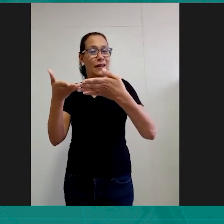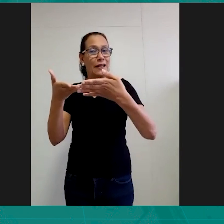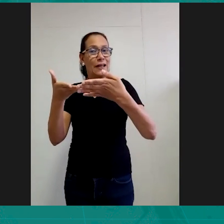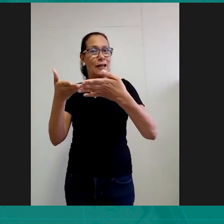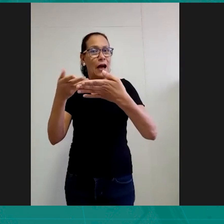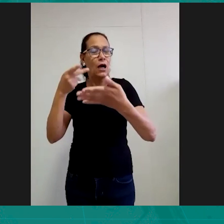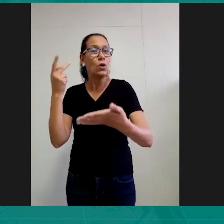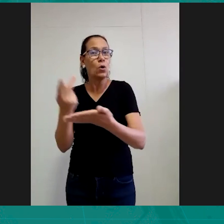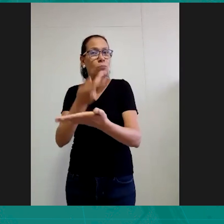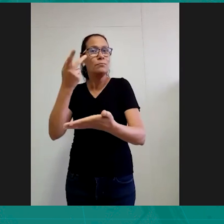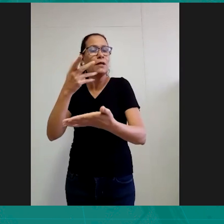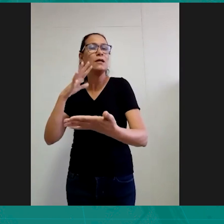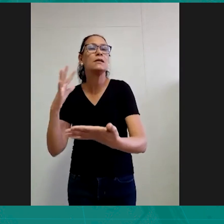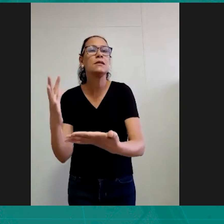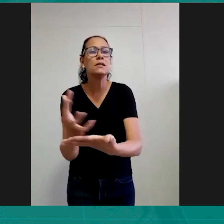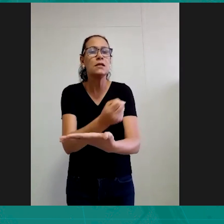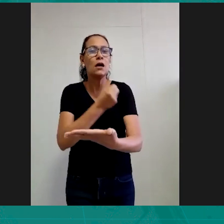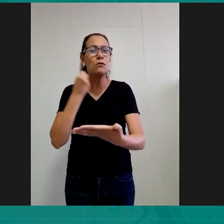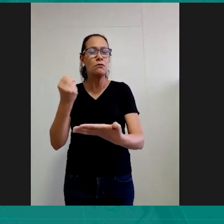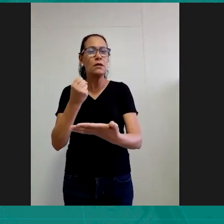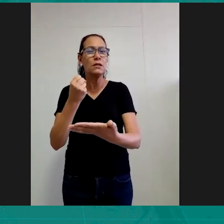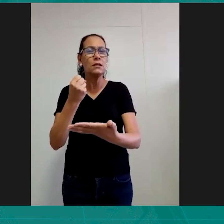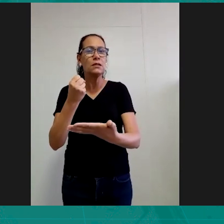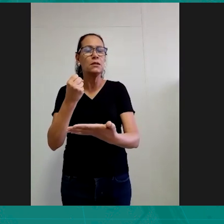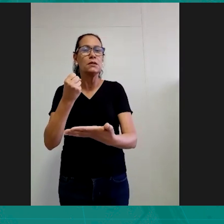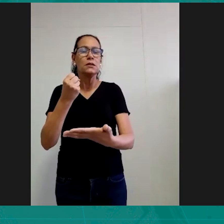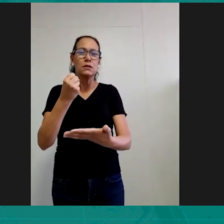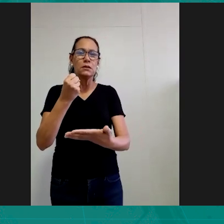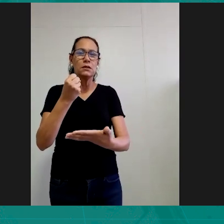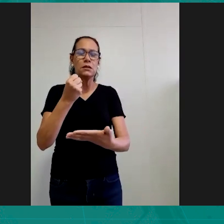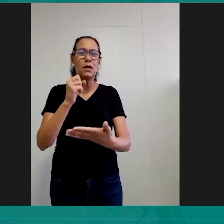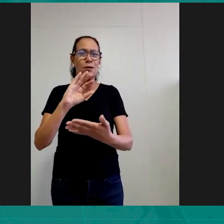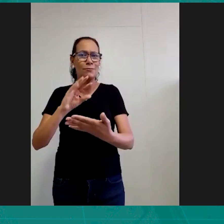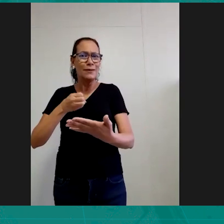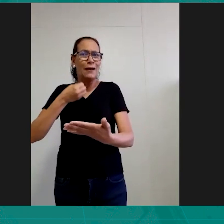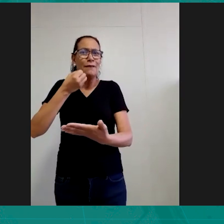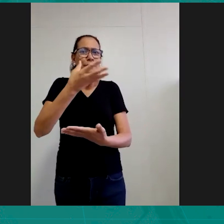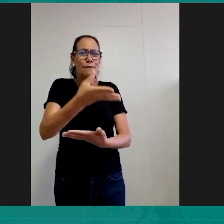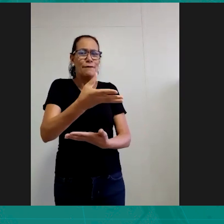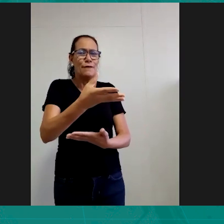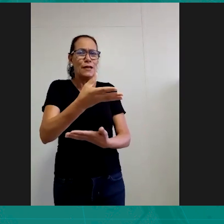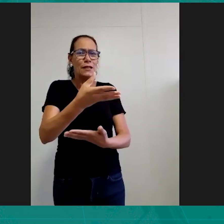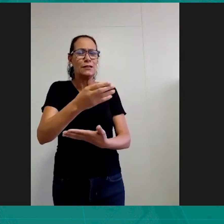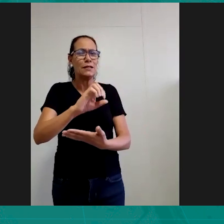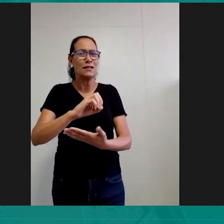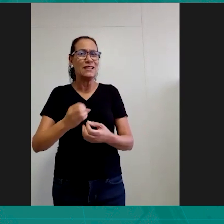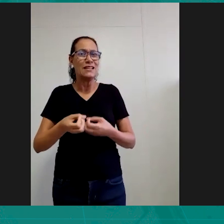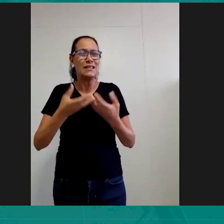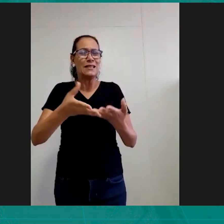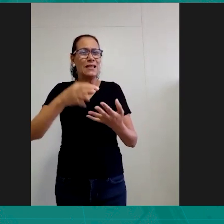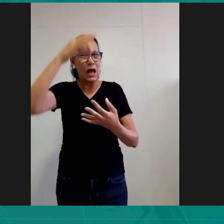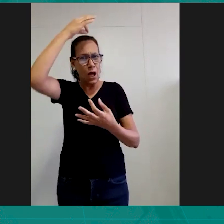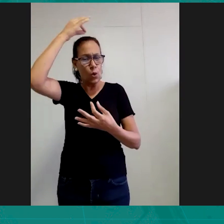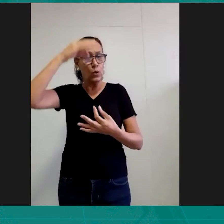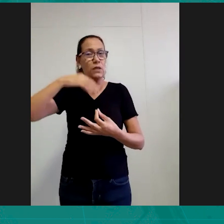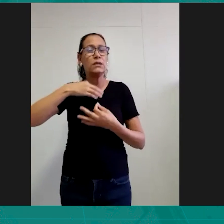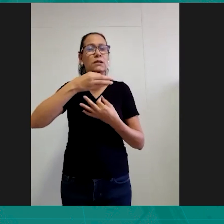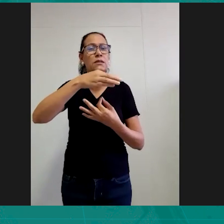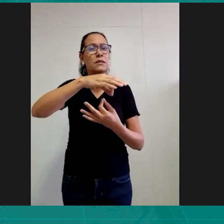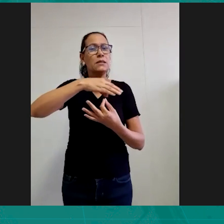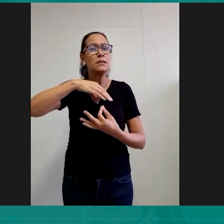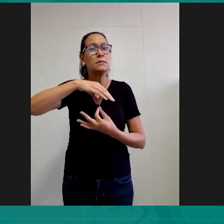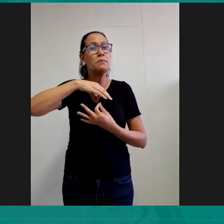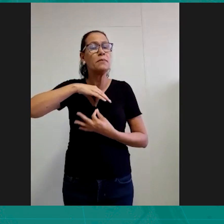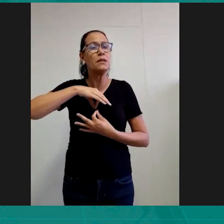que essa pessoa, como ovelha perdida, pode ter a direção pela palavra. Ela não precisa viver como